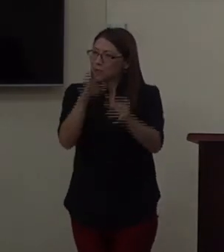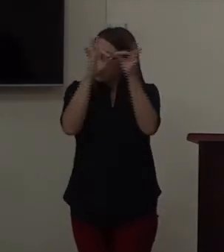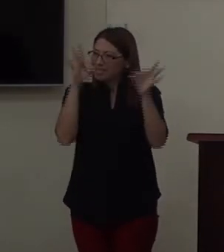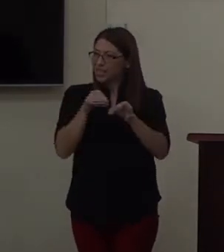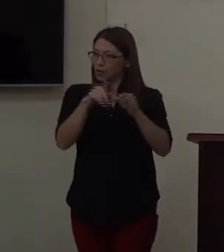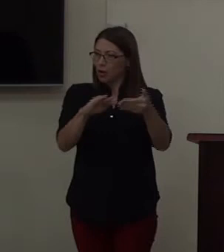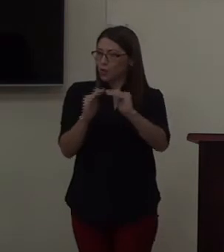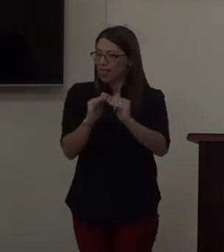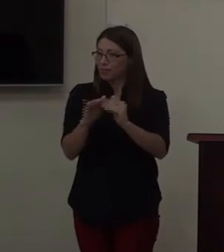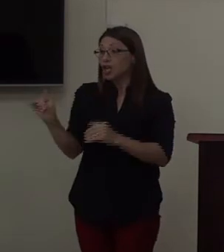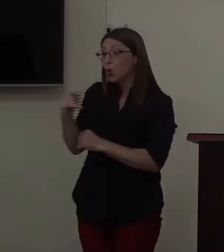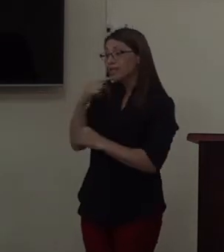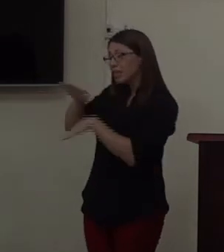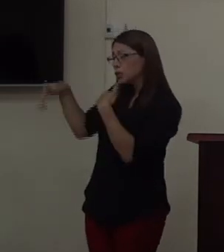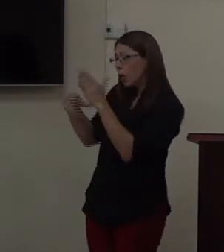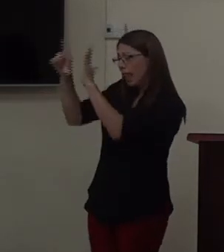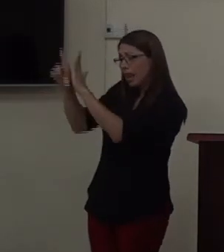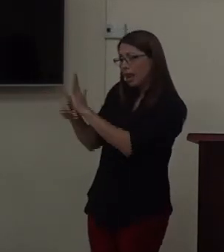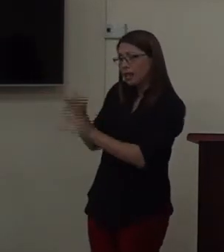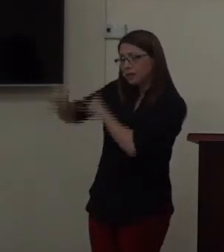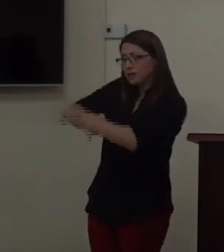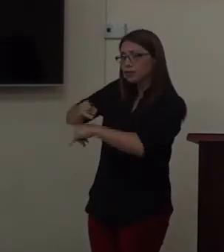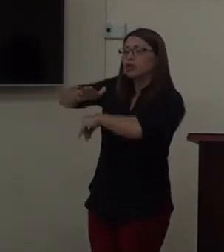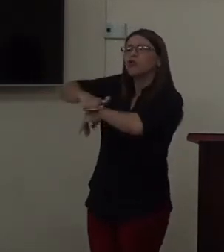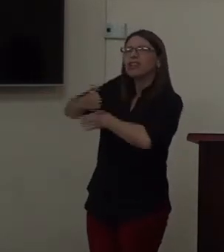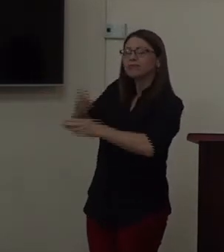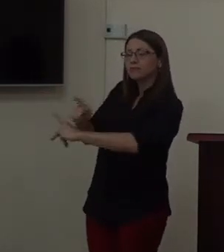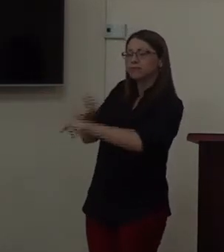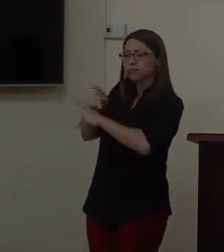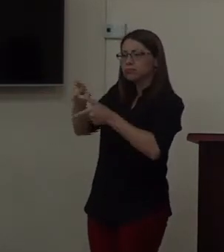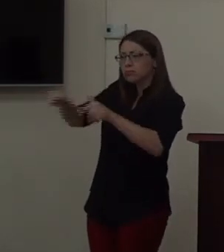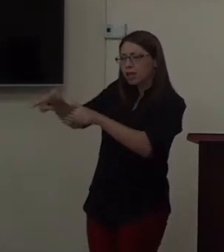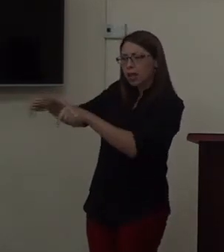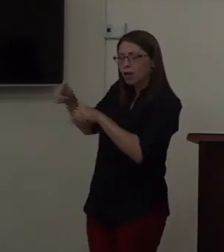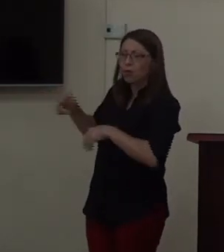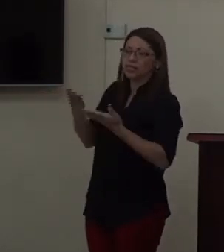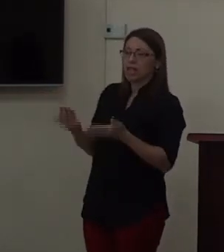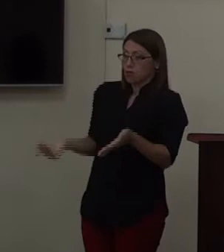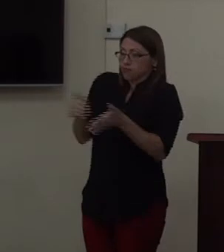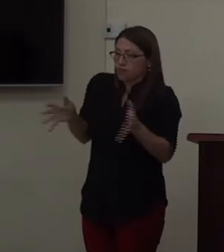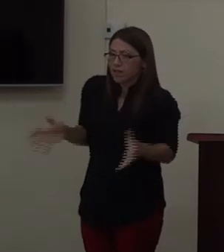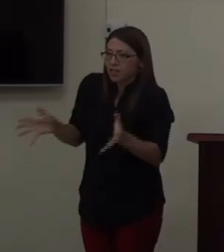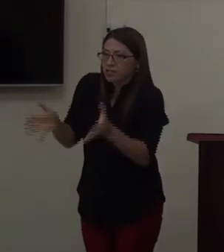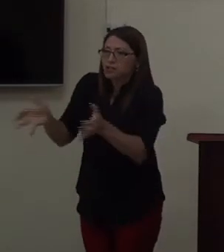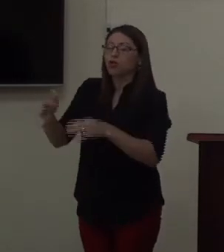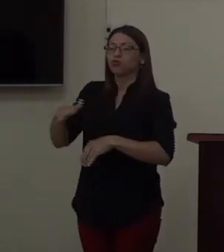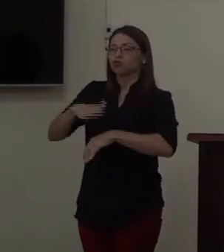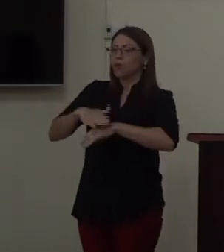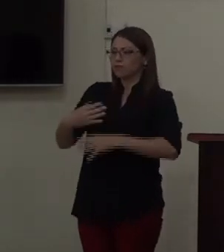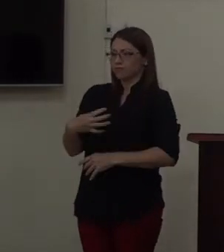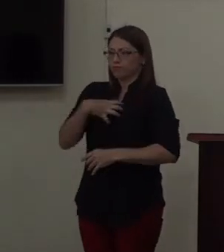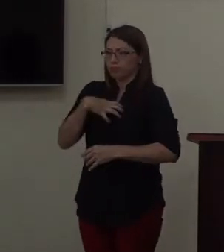les decía, toda la legislación internacional también sobre la protección de las lenguas, sobre la revitalización, sobre el patrimonio